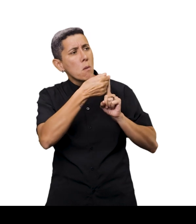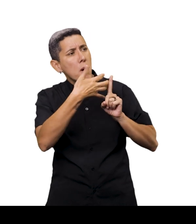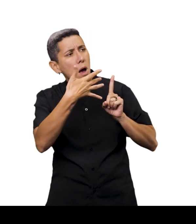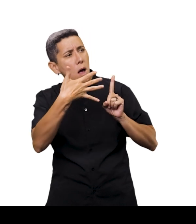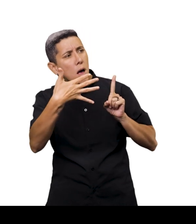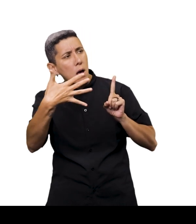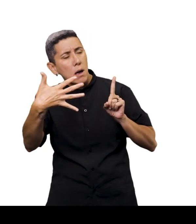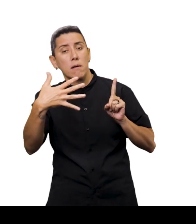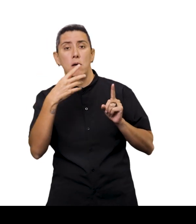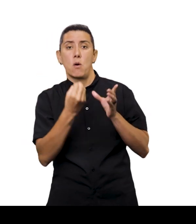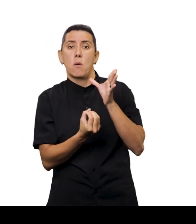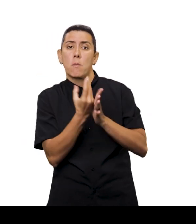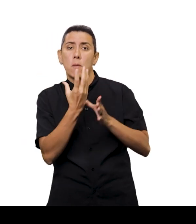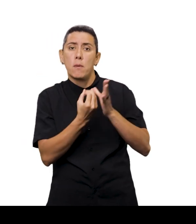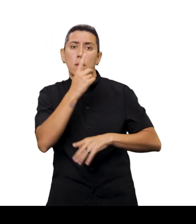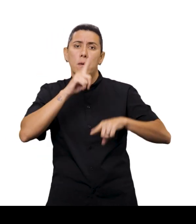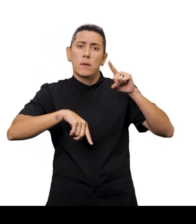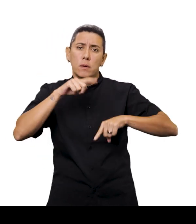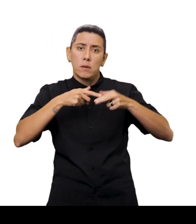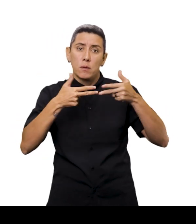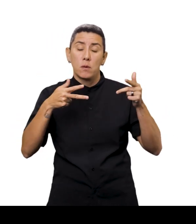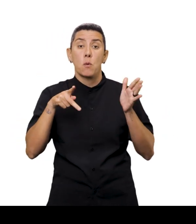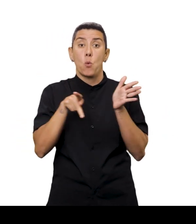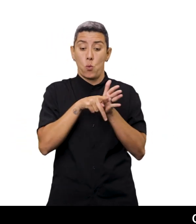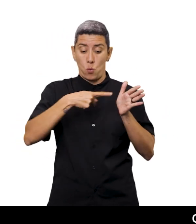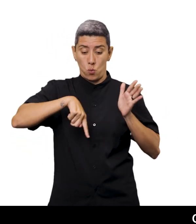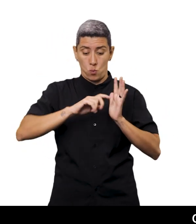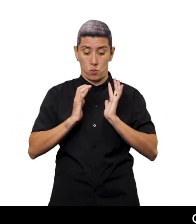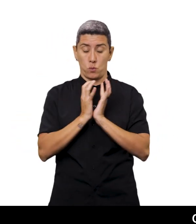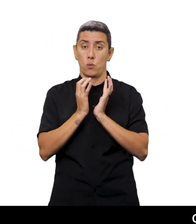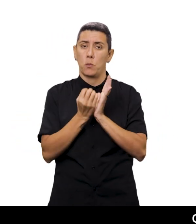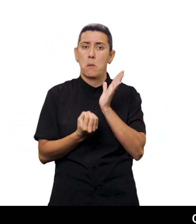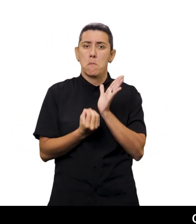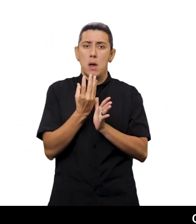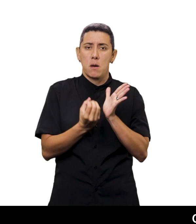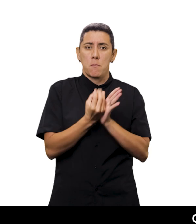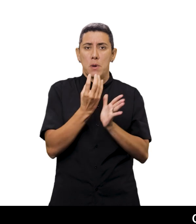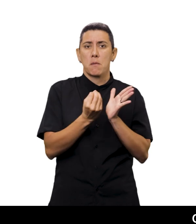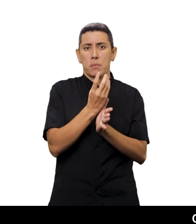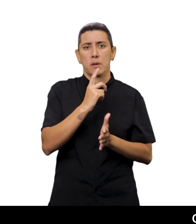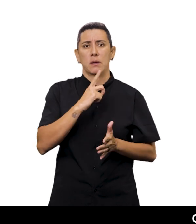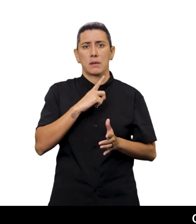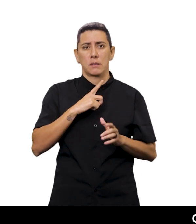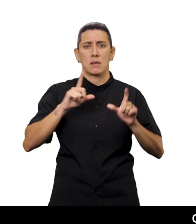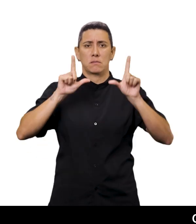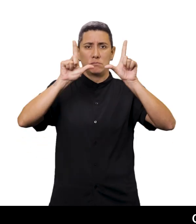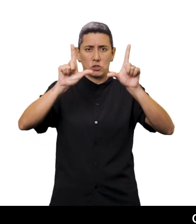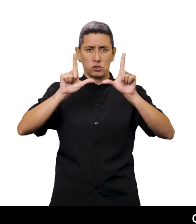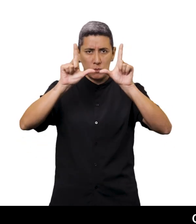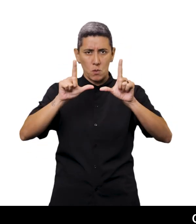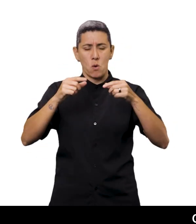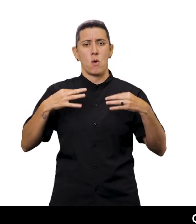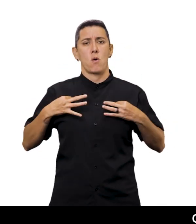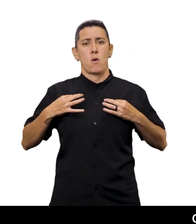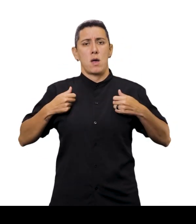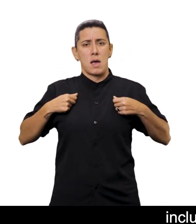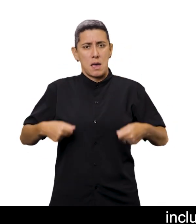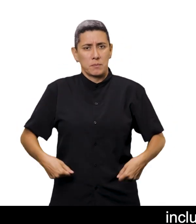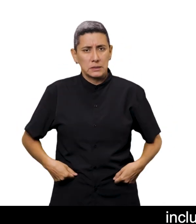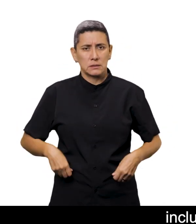um acervo dinâmico e em constante expansão do conteúdo produzido coletivamente pelo